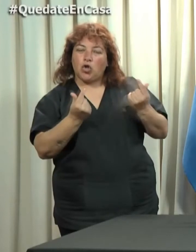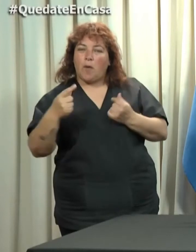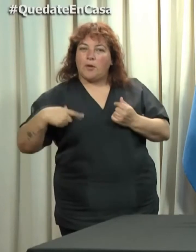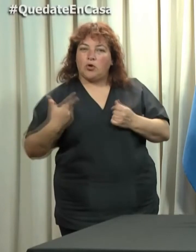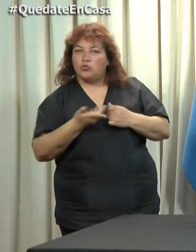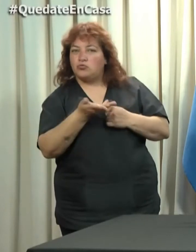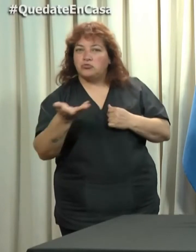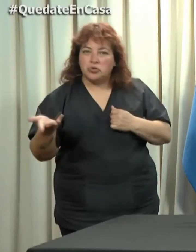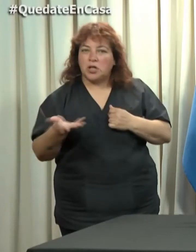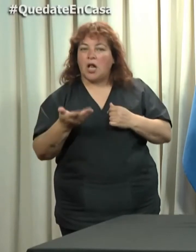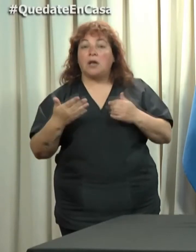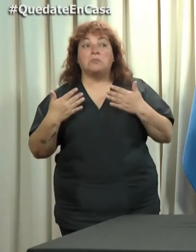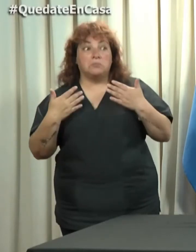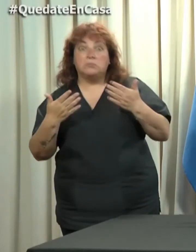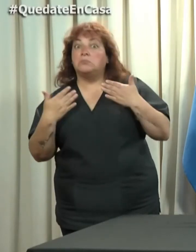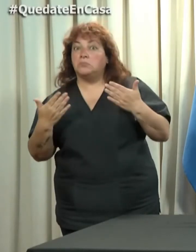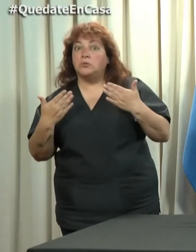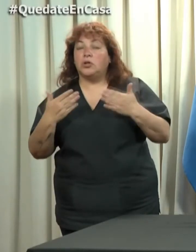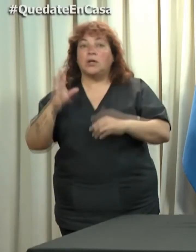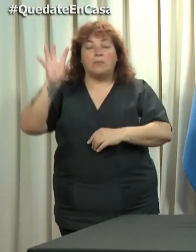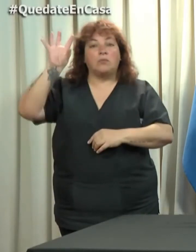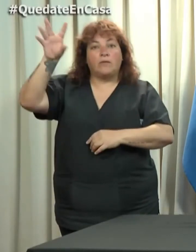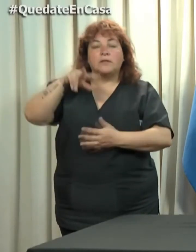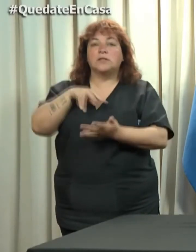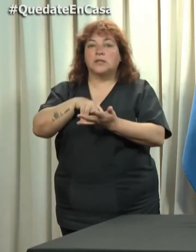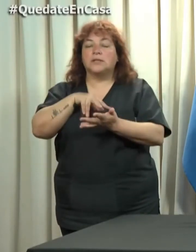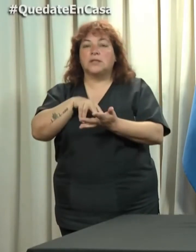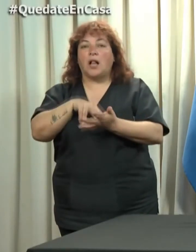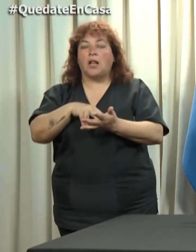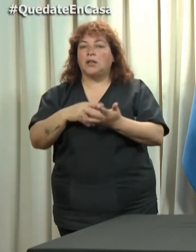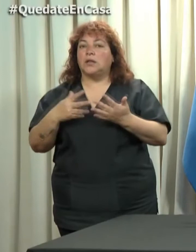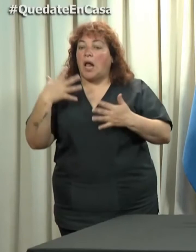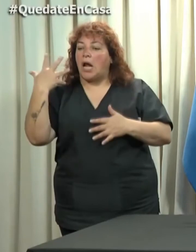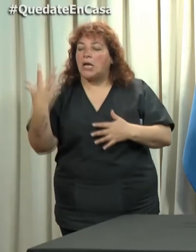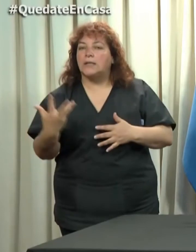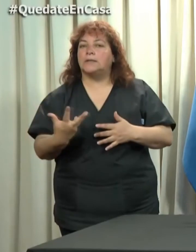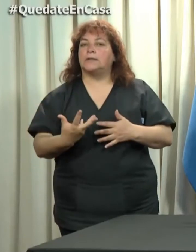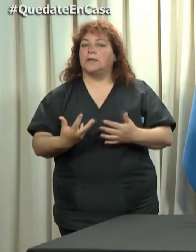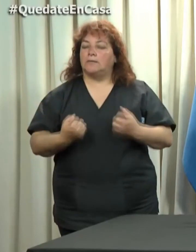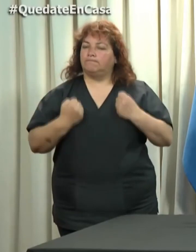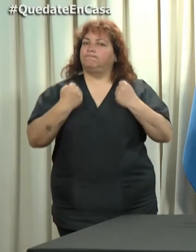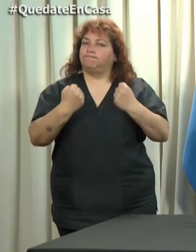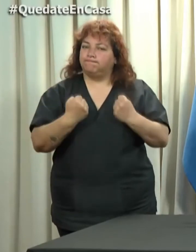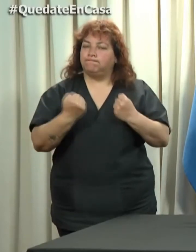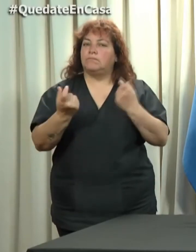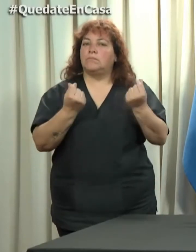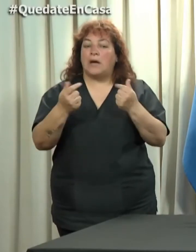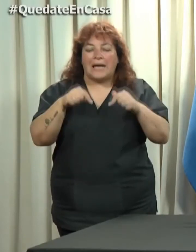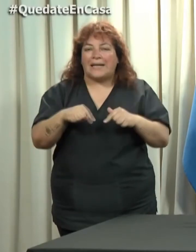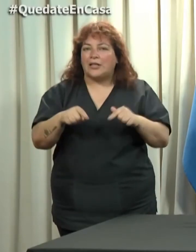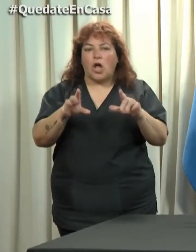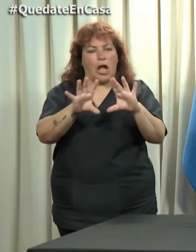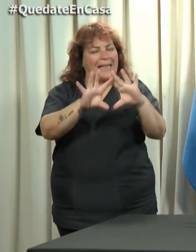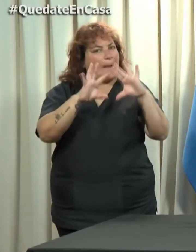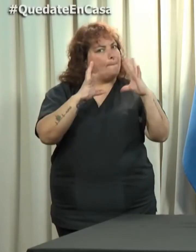que nos permita tener las previsiones para que la provincia de Salta pueda recuperarse en términos económicos. es una crisis mundial